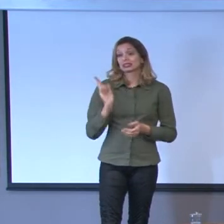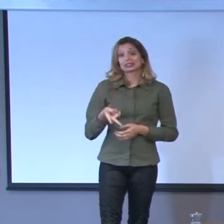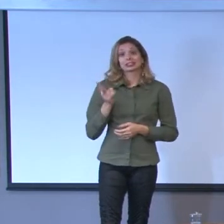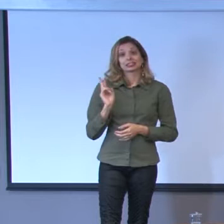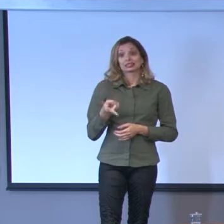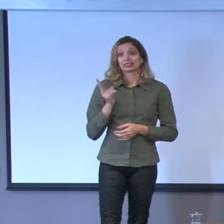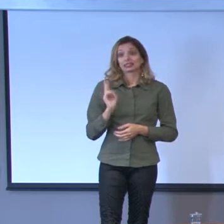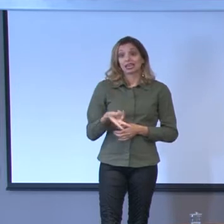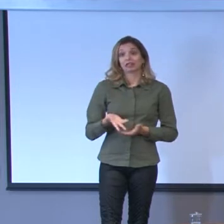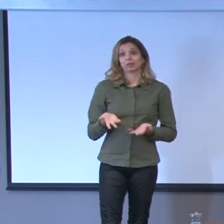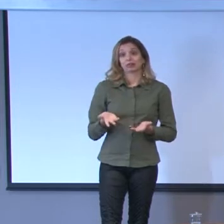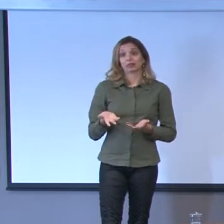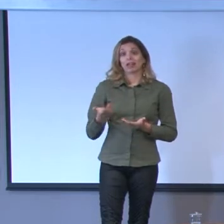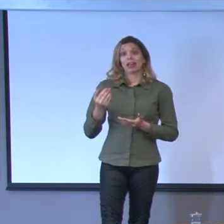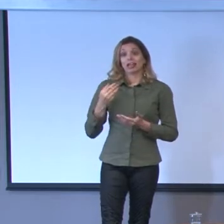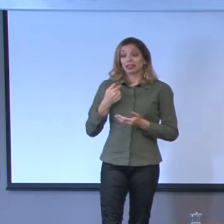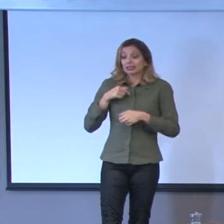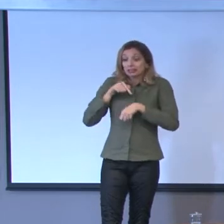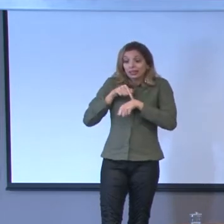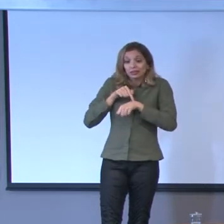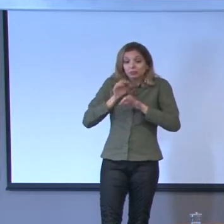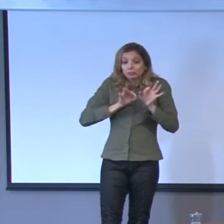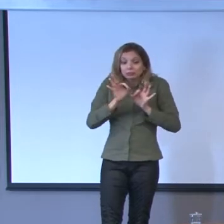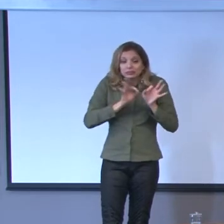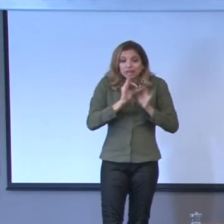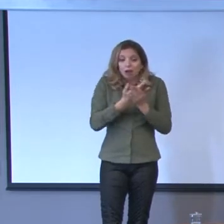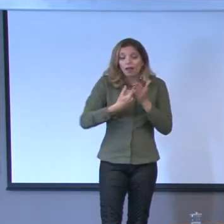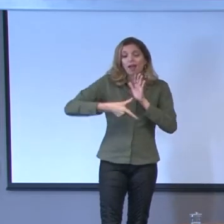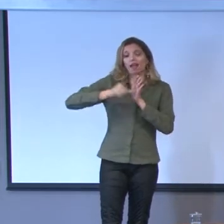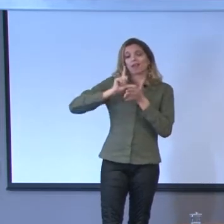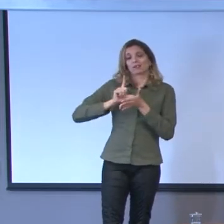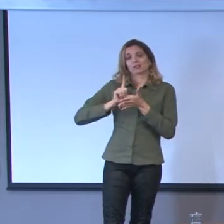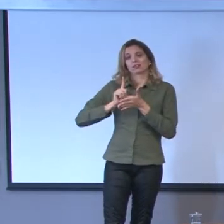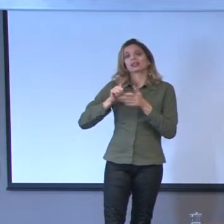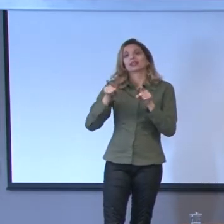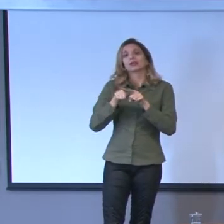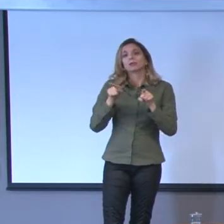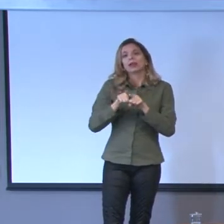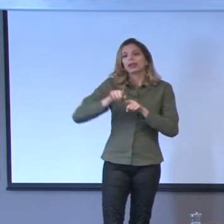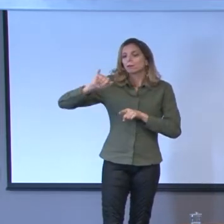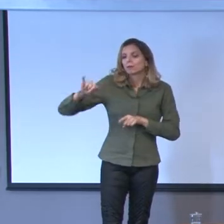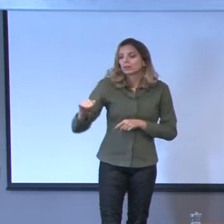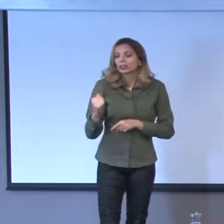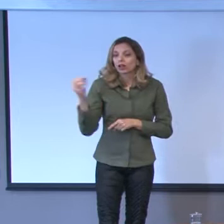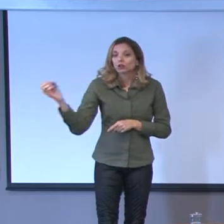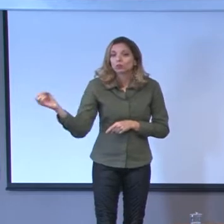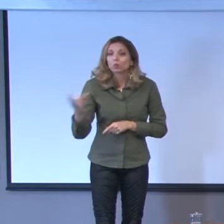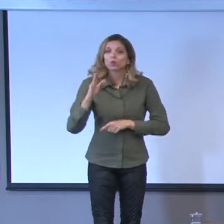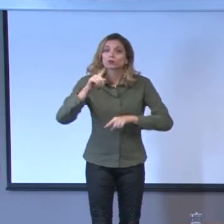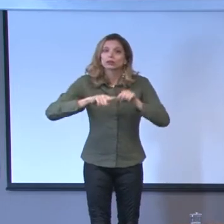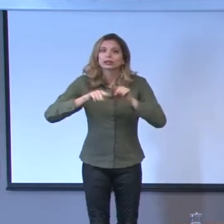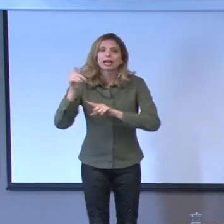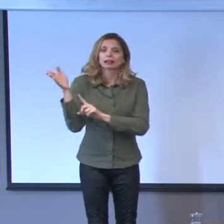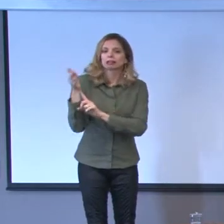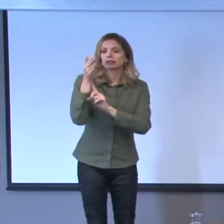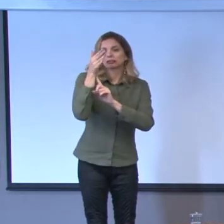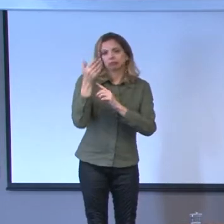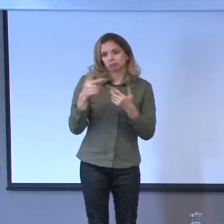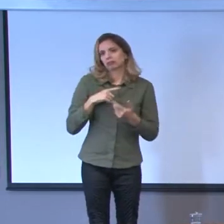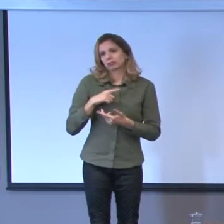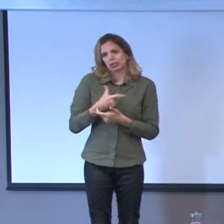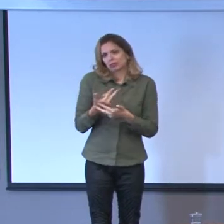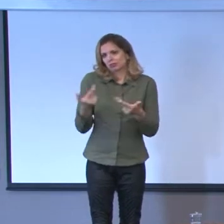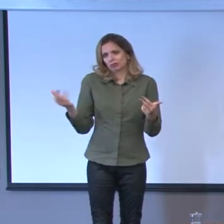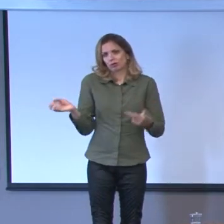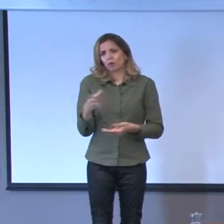né? Investimento em planejamento das aulas. Exploração de novos recursos pedagógicos, né?